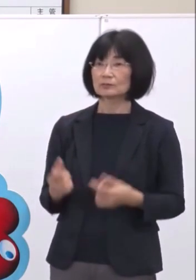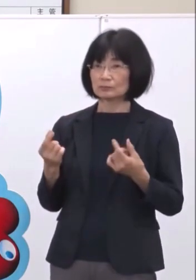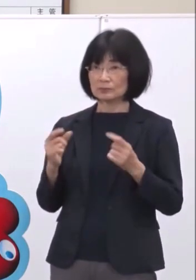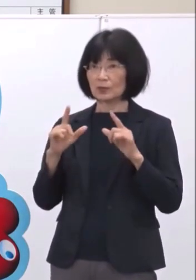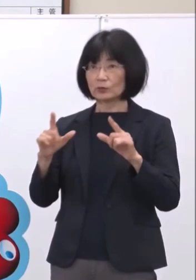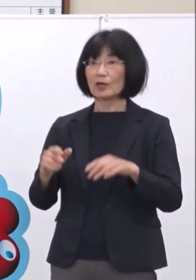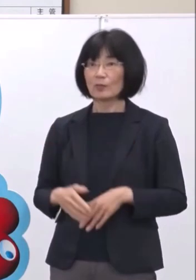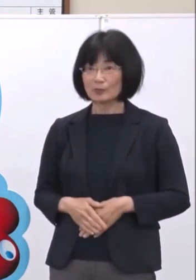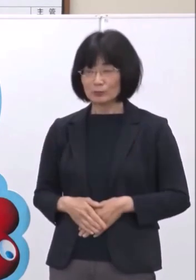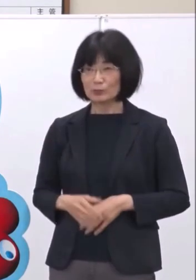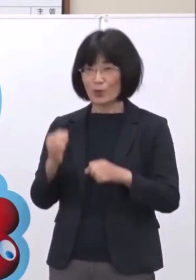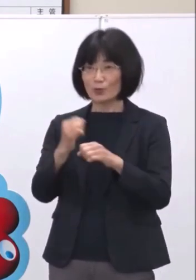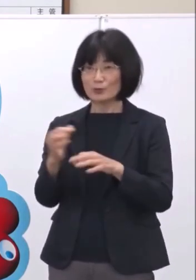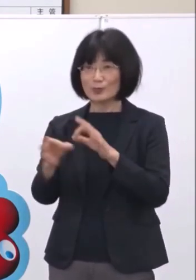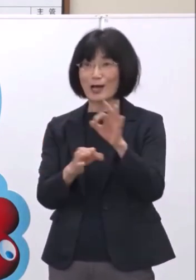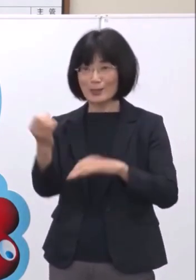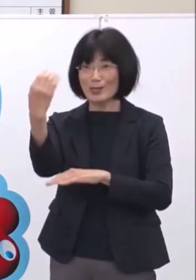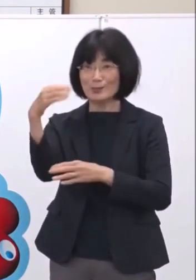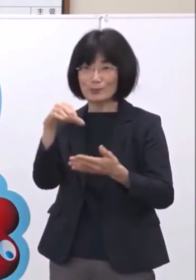産経新聞さんによりますと、